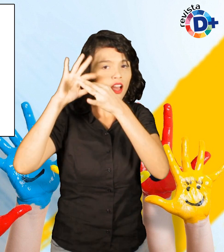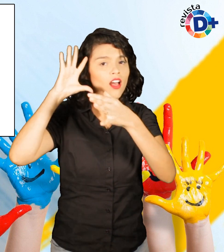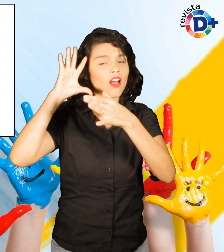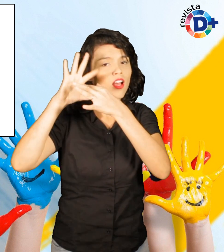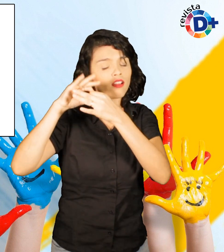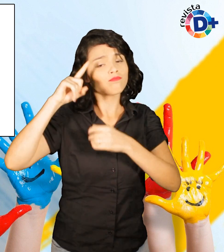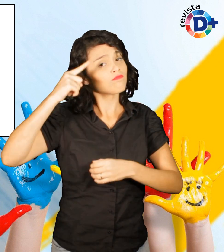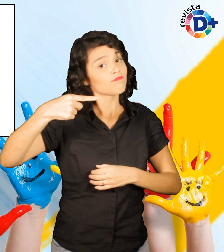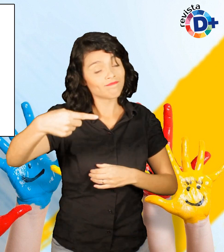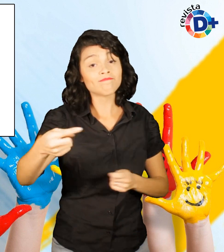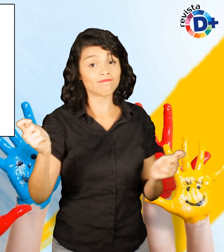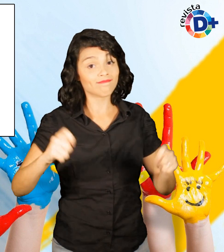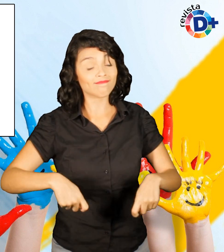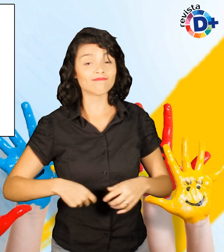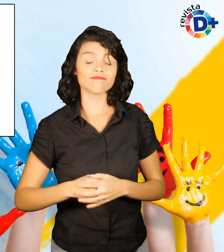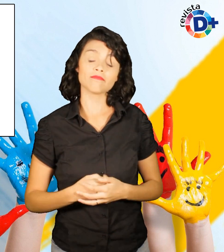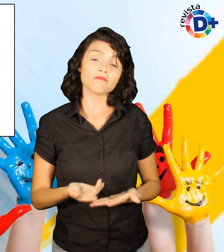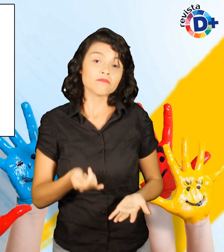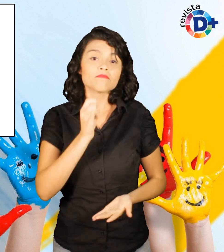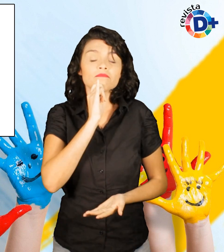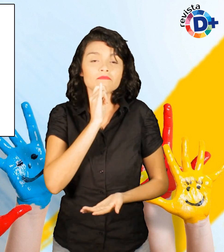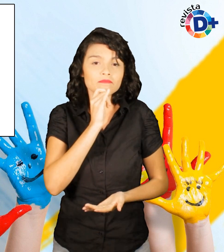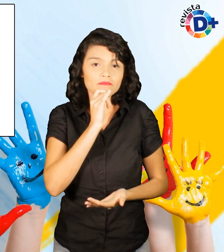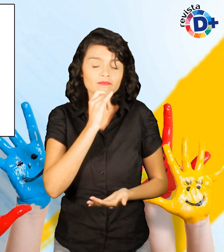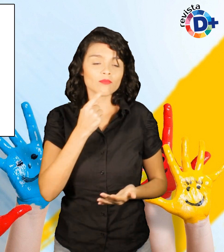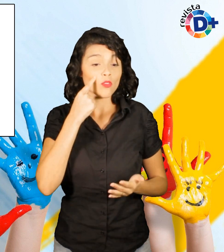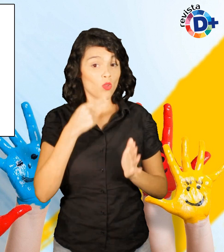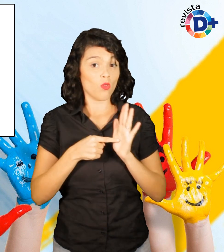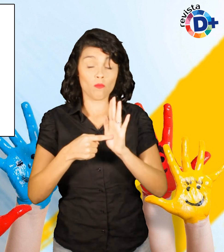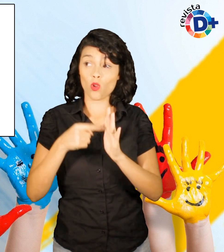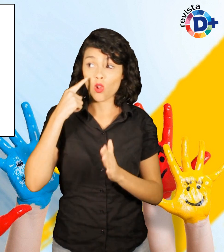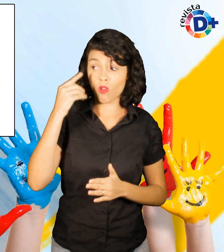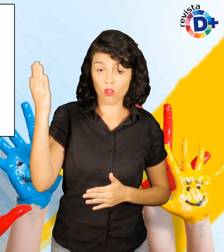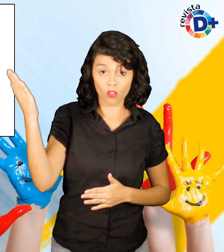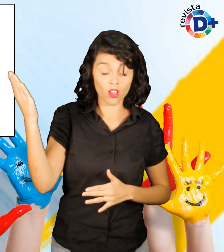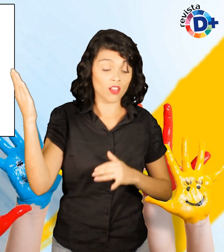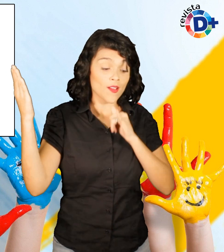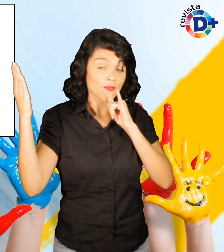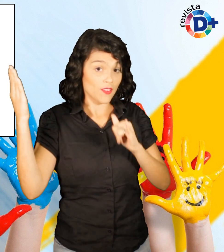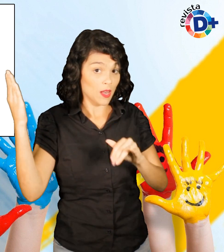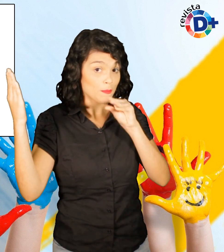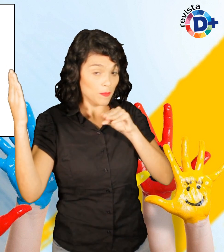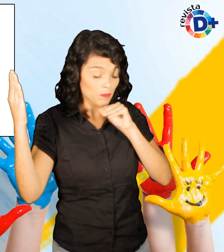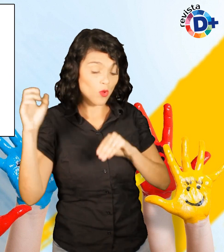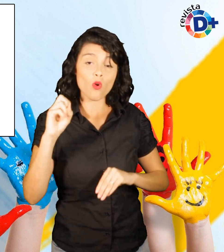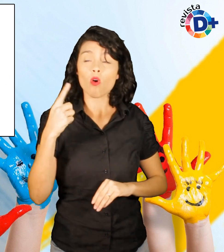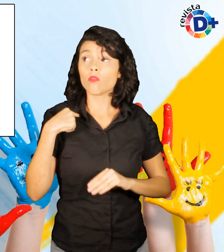no cotidiano, como, por exemplo, mostrar visualmente e falar, mostrar visualmente